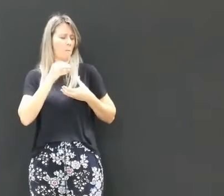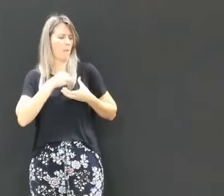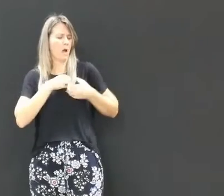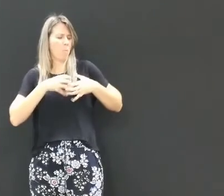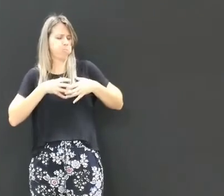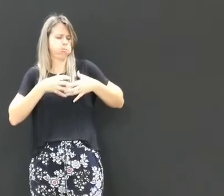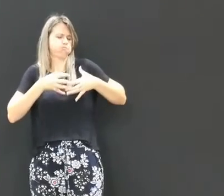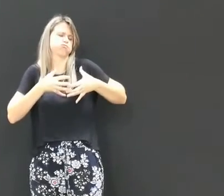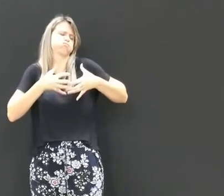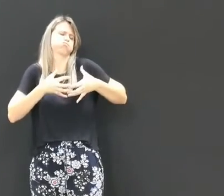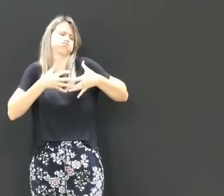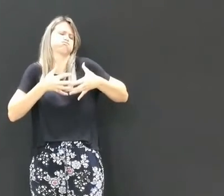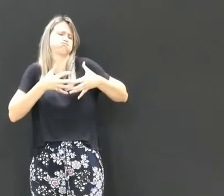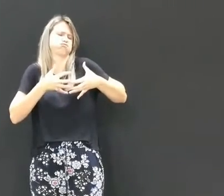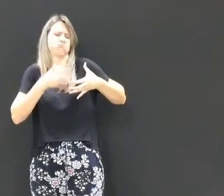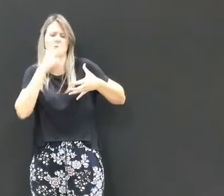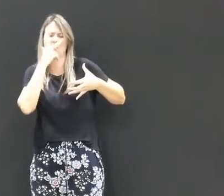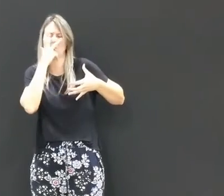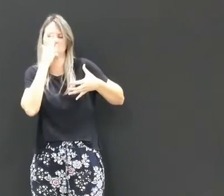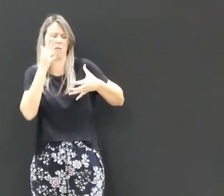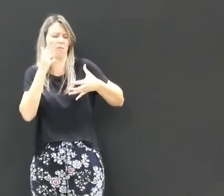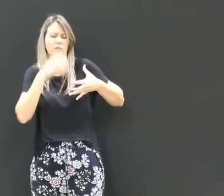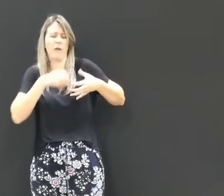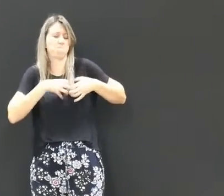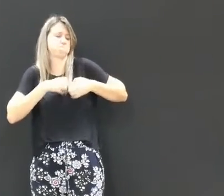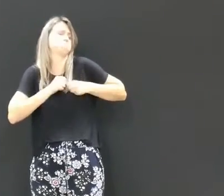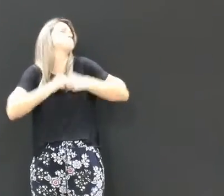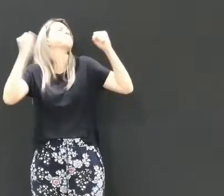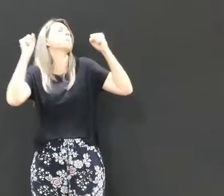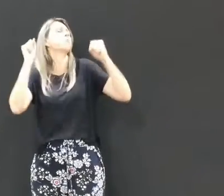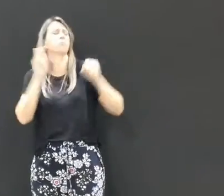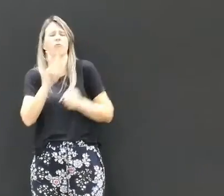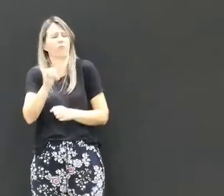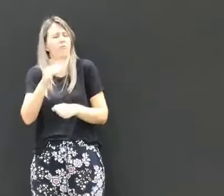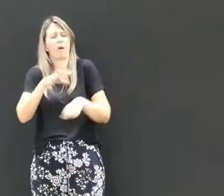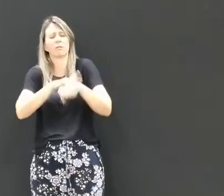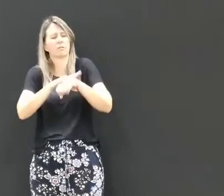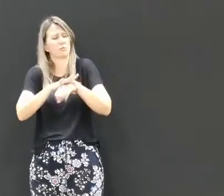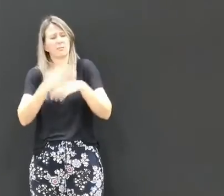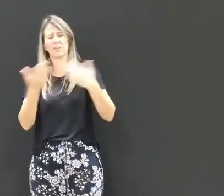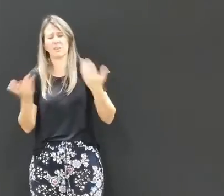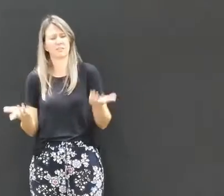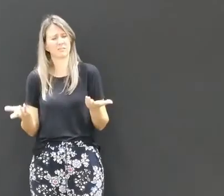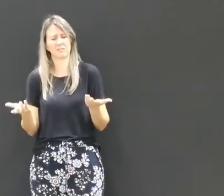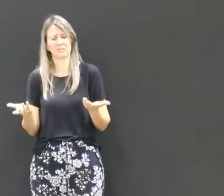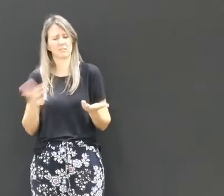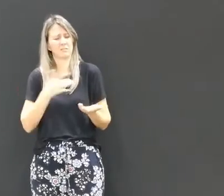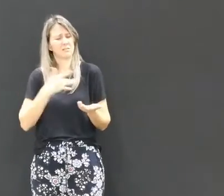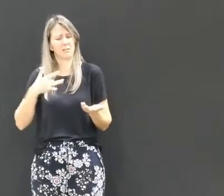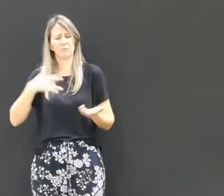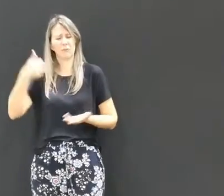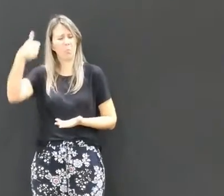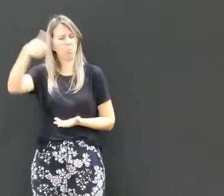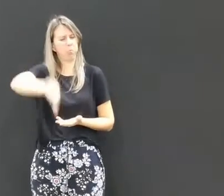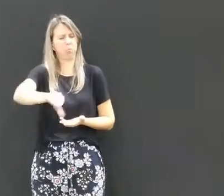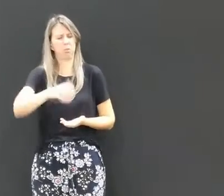Mentira, fofoca, pecado, orgulho. Que nada disso, Senhor, cresça nos seus corações,